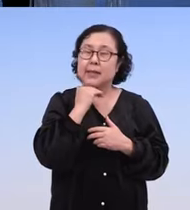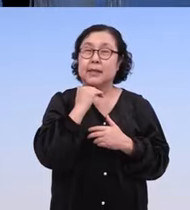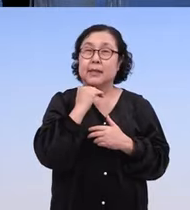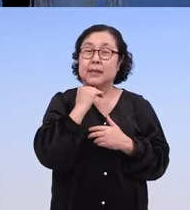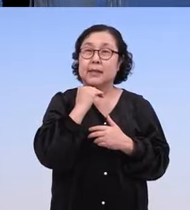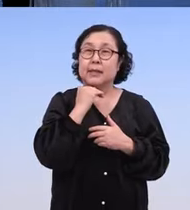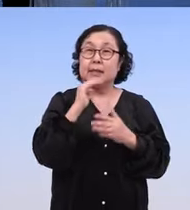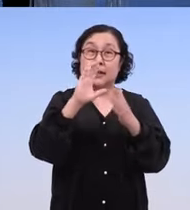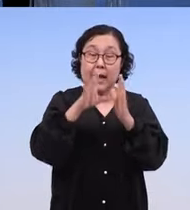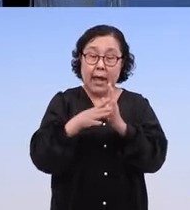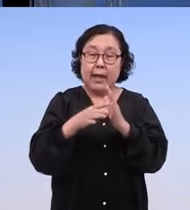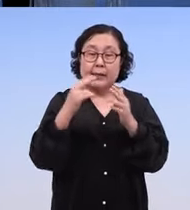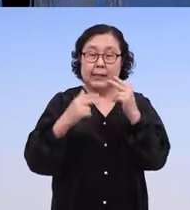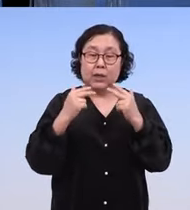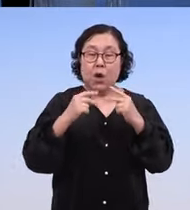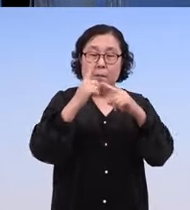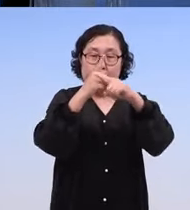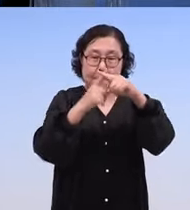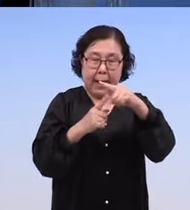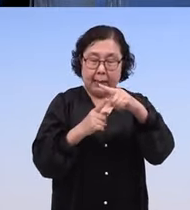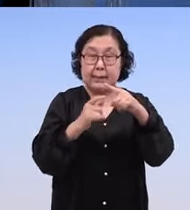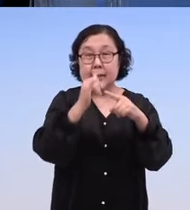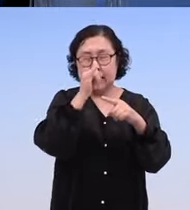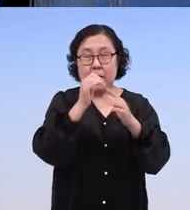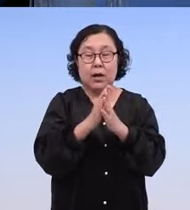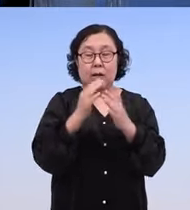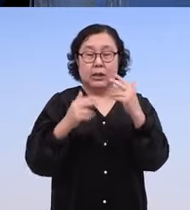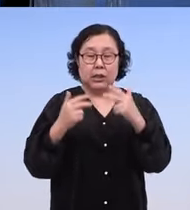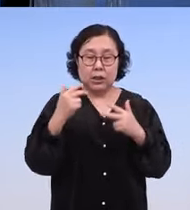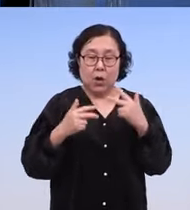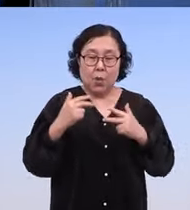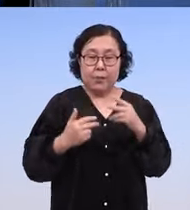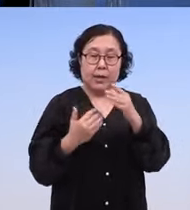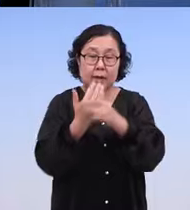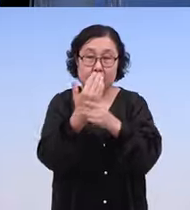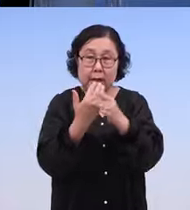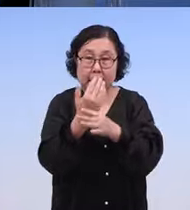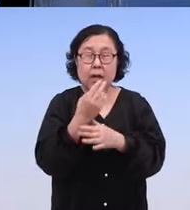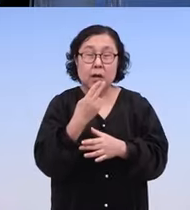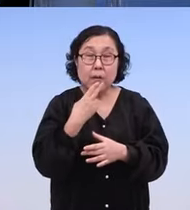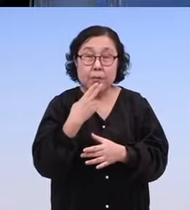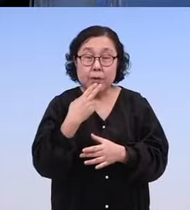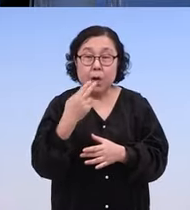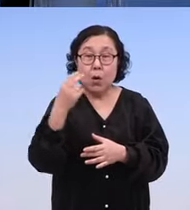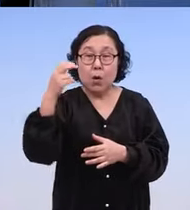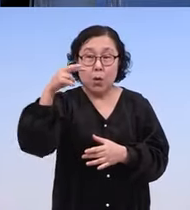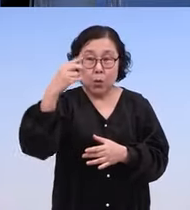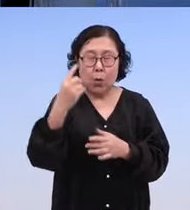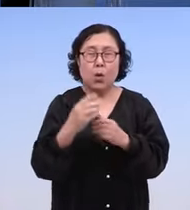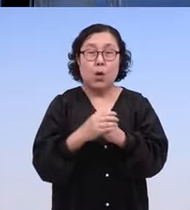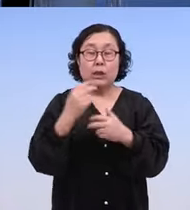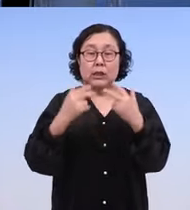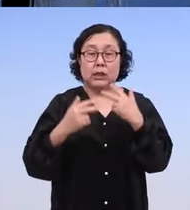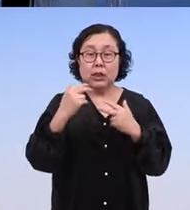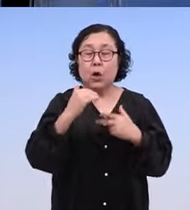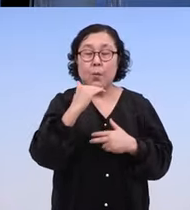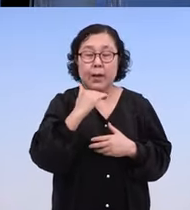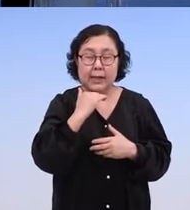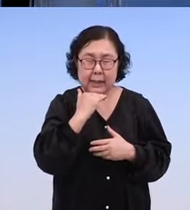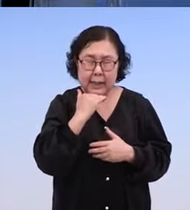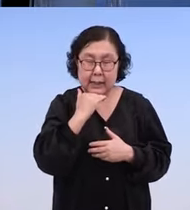즐거움의 절반은 있다고 생각해요. 그 즐거움이 일어나지 않는다고 해도 즐거움을 기다리는 동안의